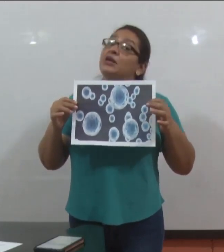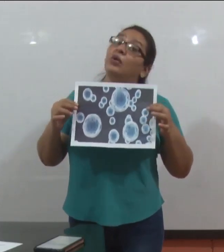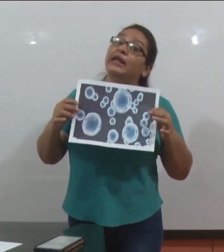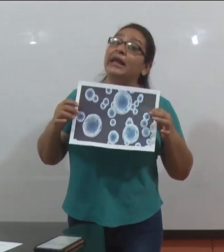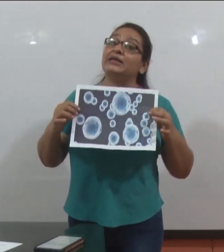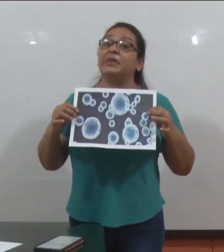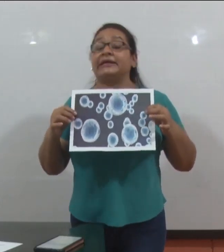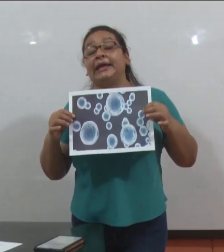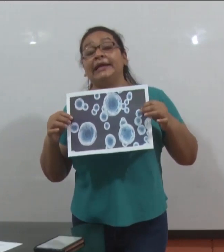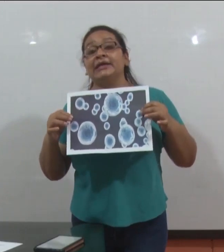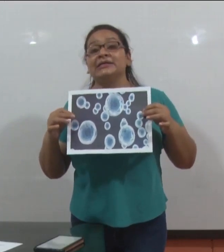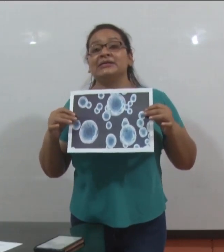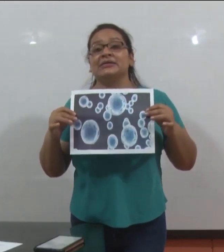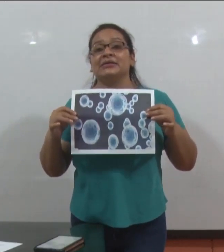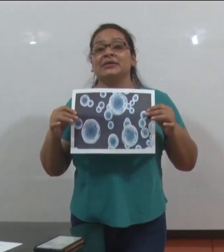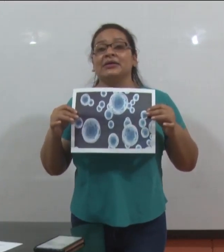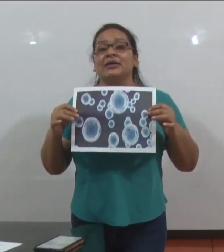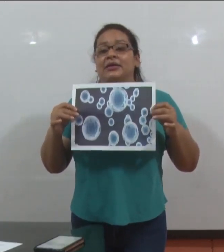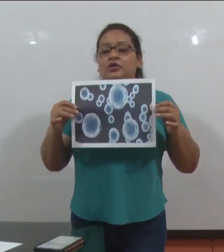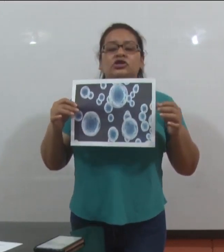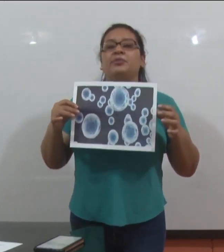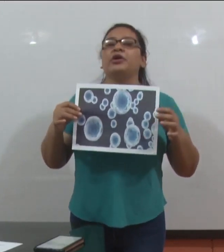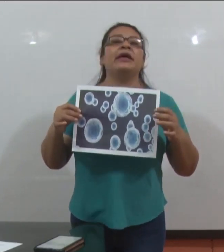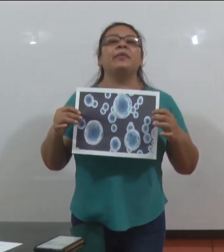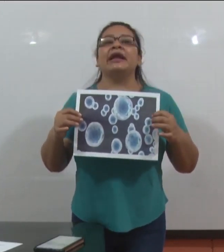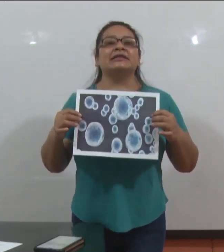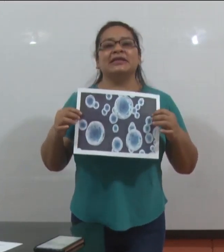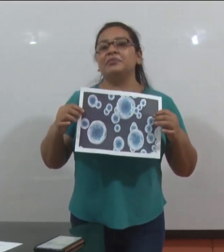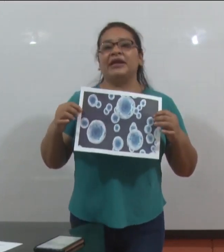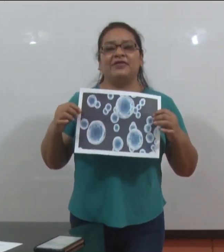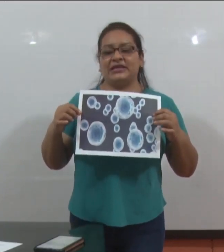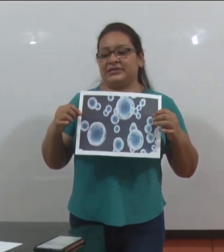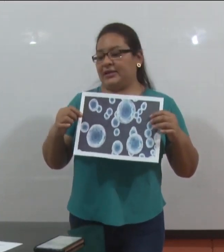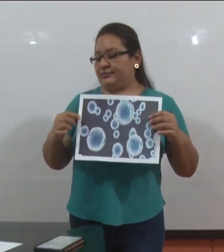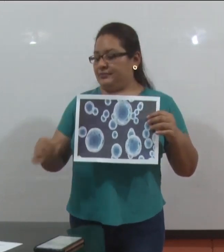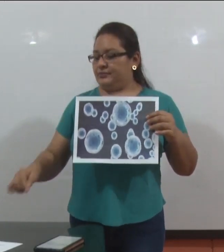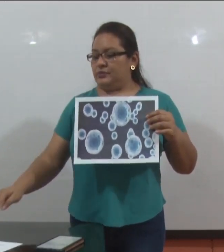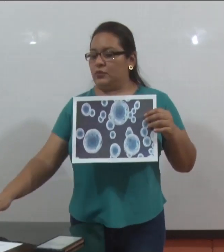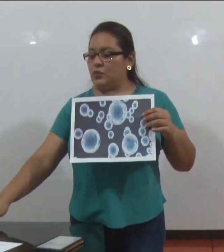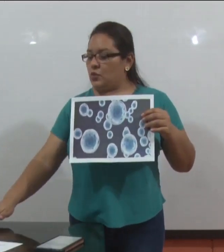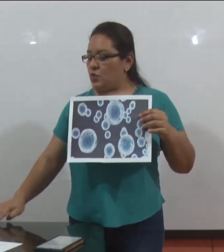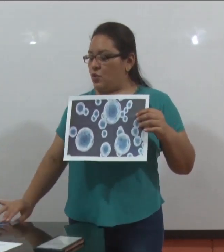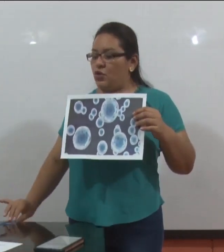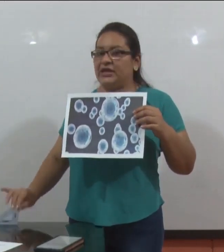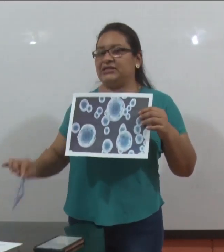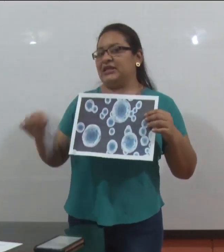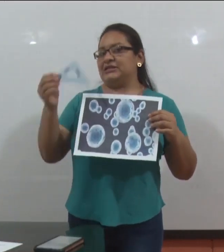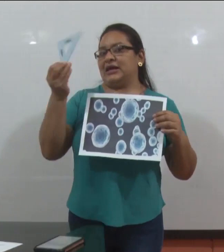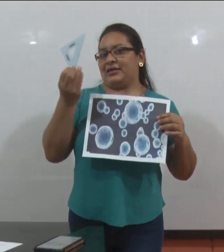Igual que las bacterias, no se pueden ver a simple vista. ¿Cómo decir esta